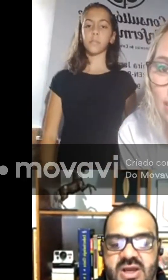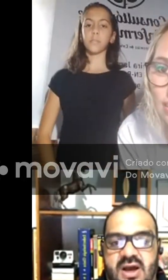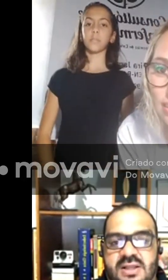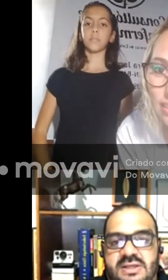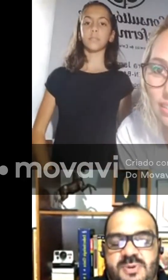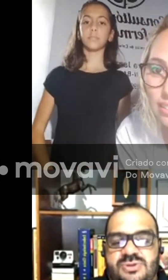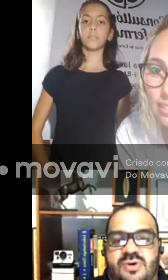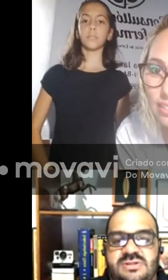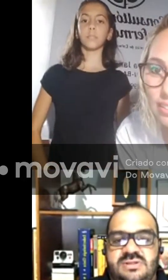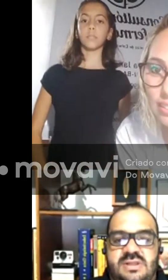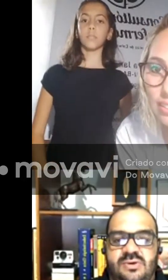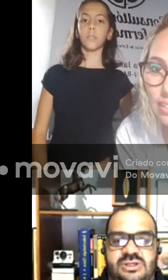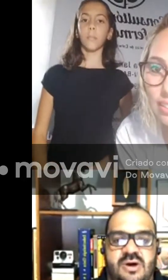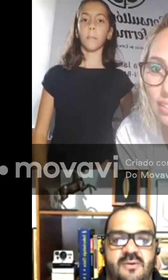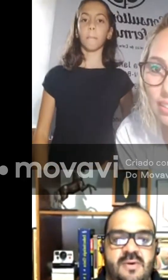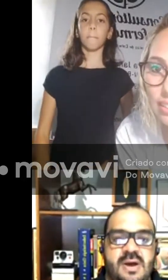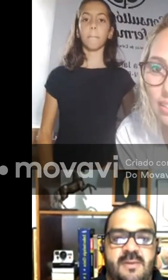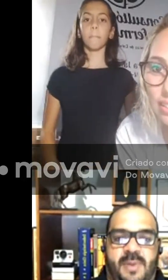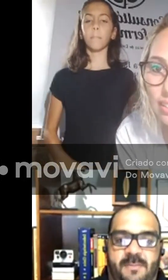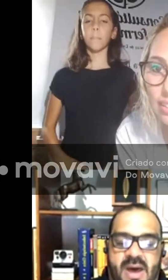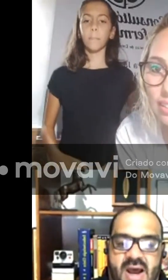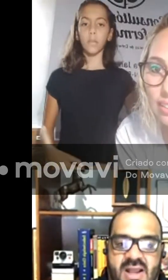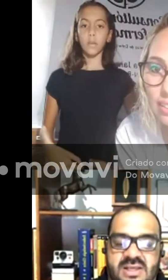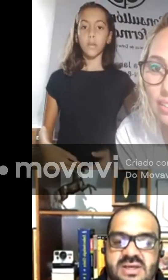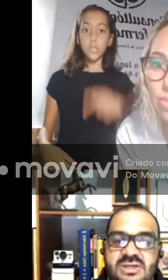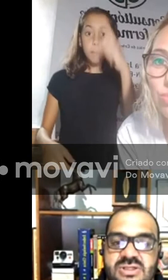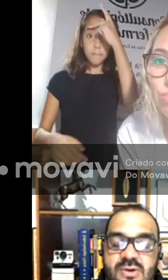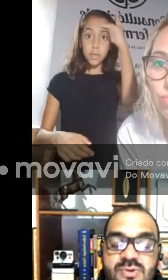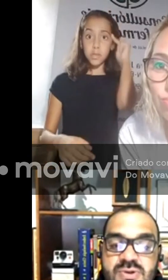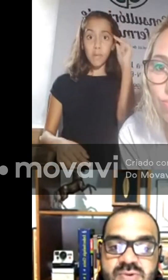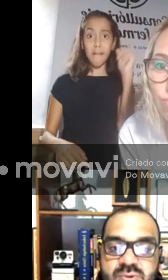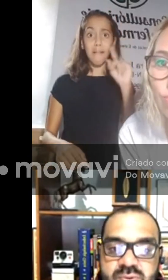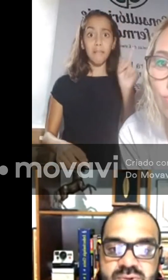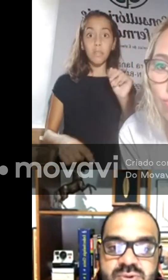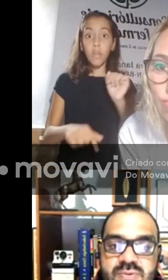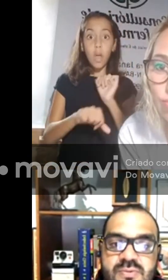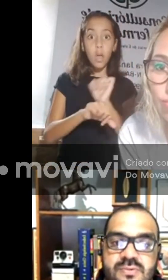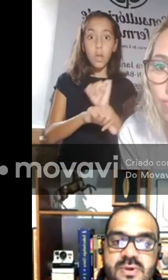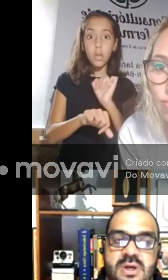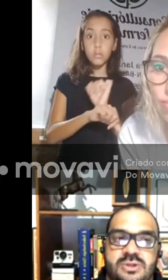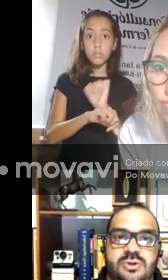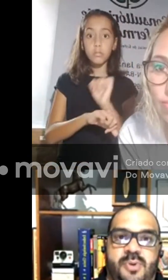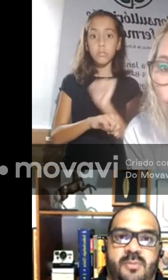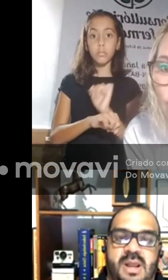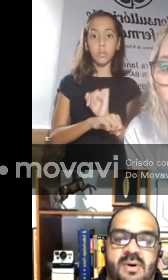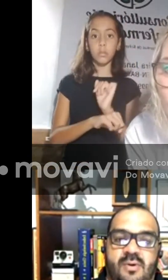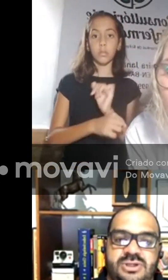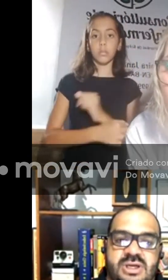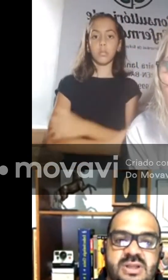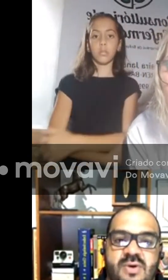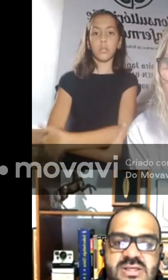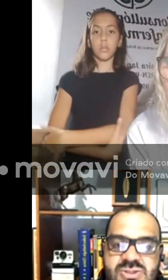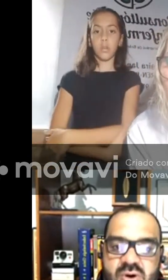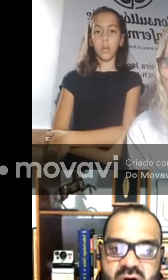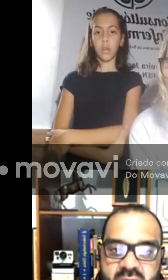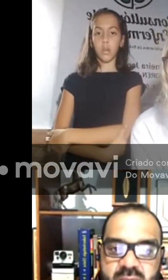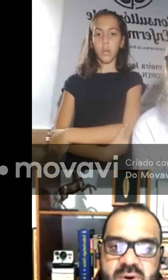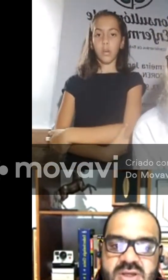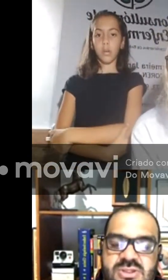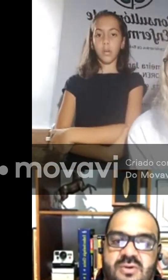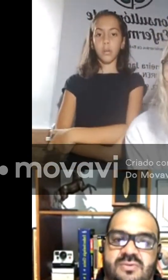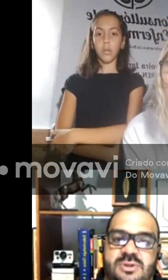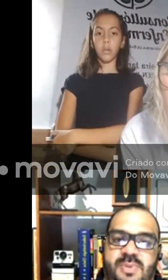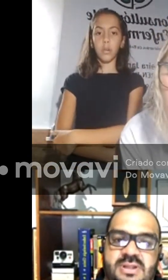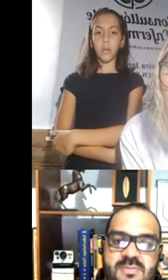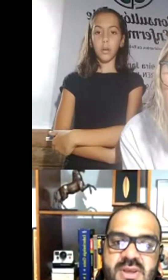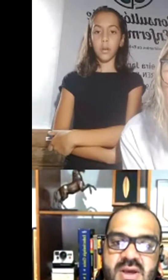está chegando. As pessoas não estão preparadas. A gente está num problema hoje que não é só uma